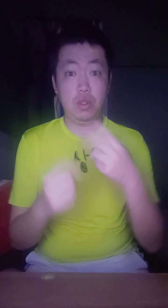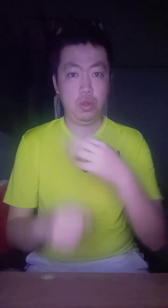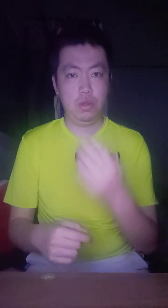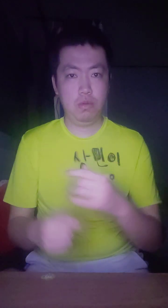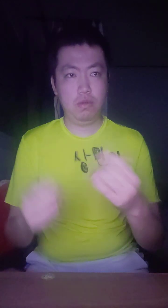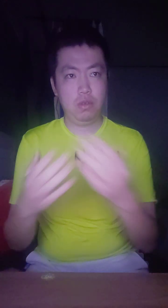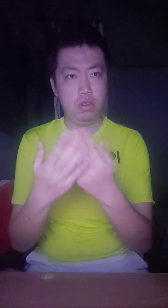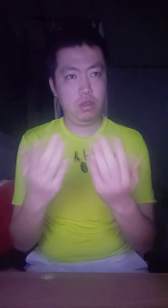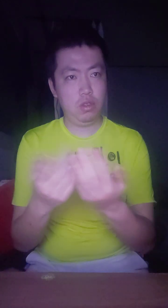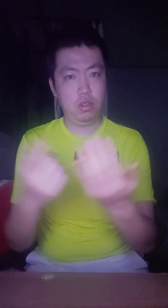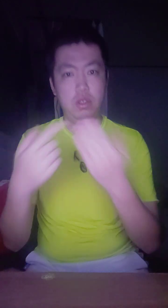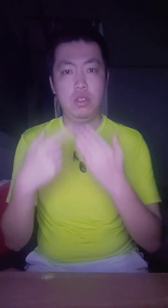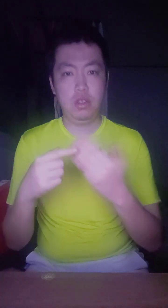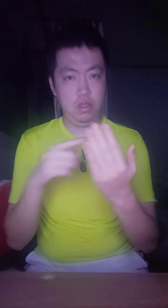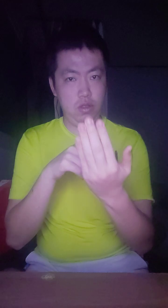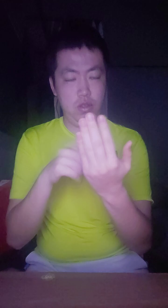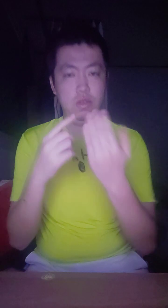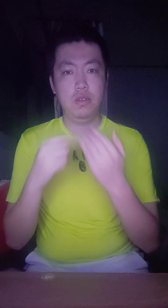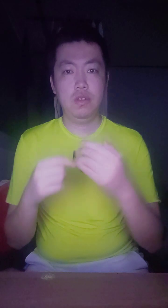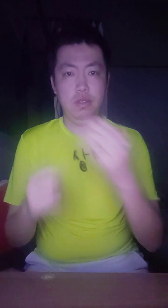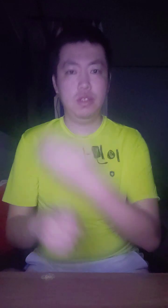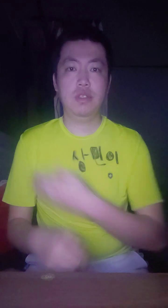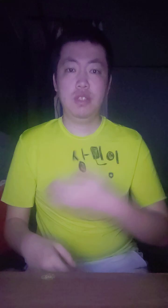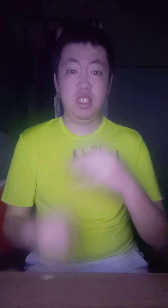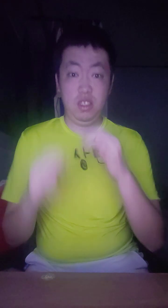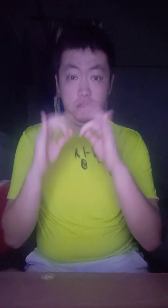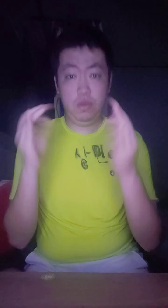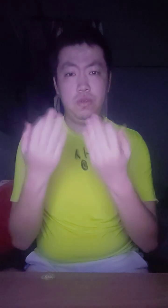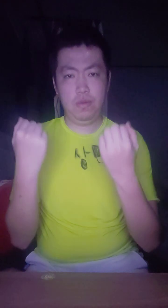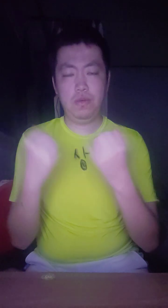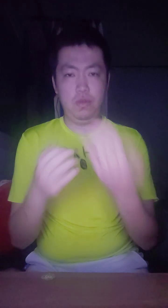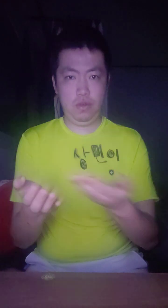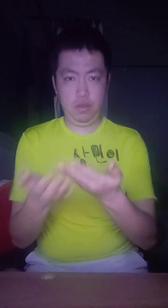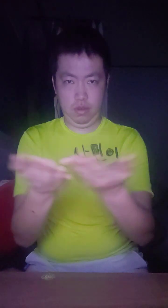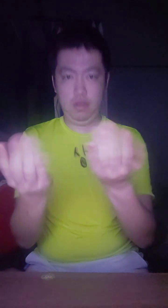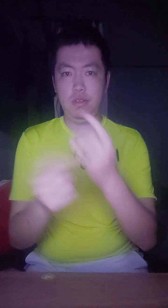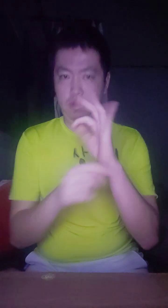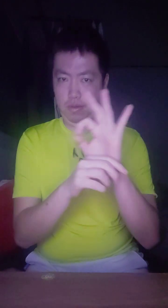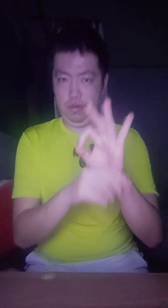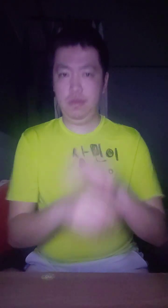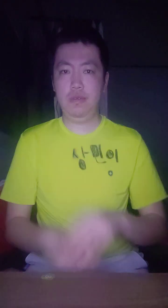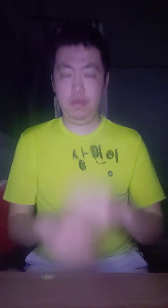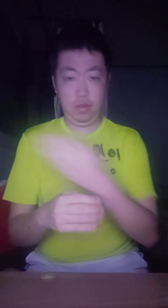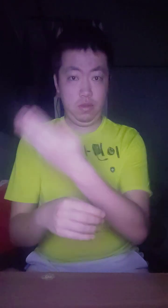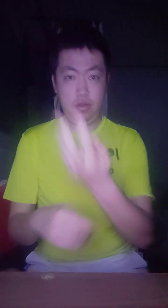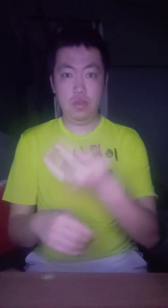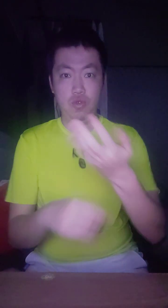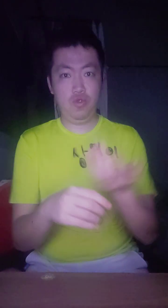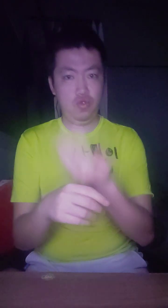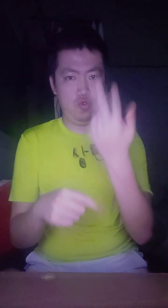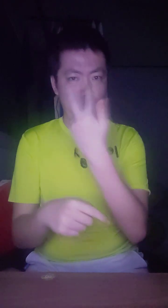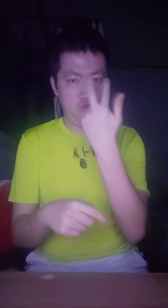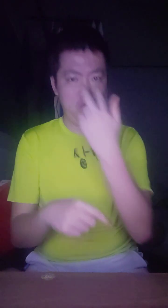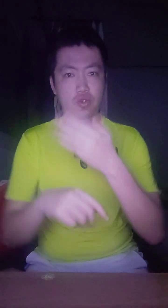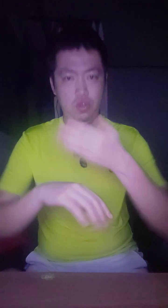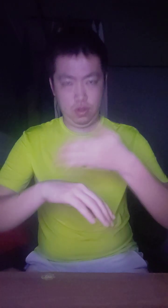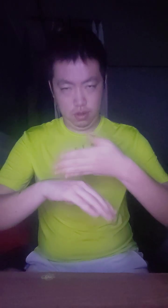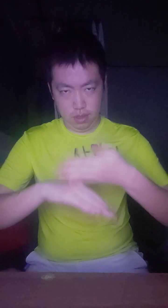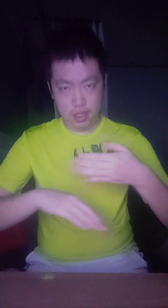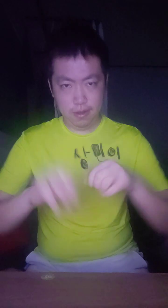게 있으면 꼭 저희한테 보내주십시오. 저희가 열심히 취재하도록 하겠습니다. 항상 SBS 뉴스를 시청해 주셔서 대단히